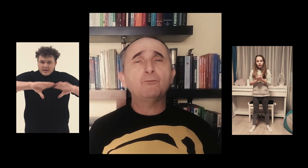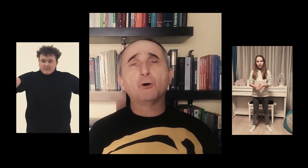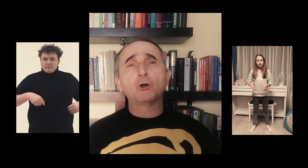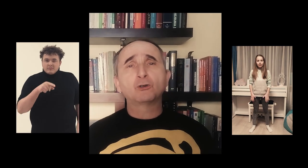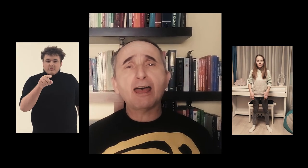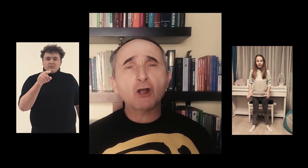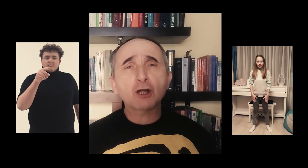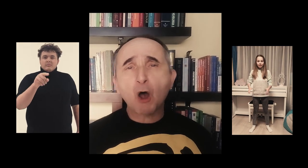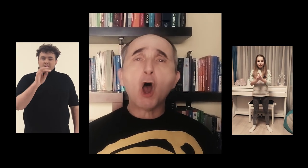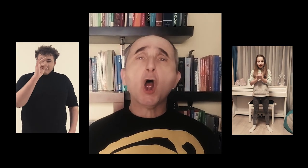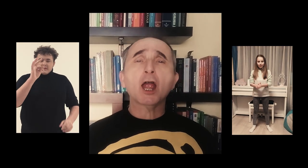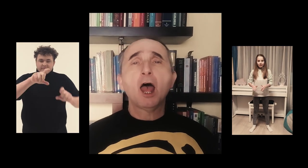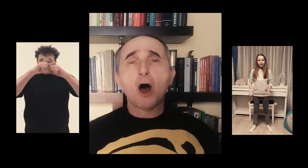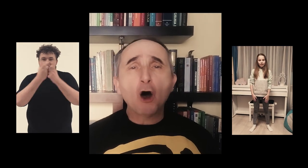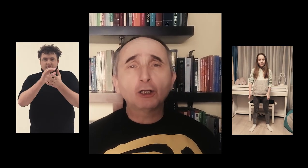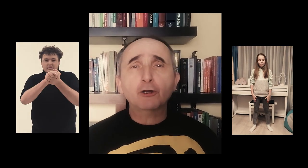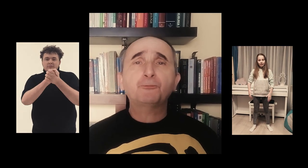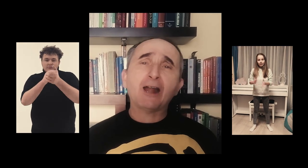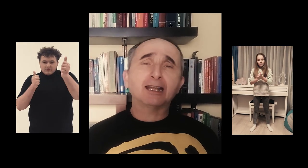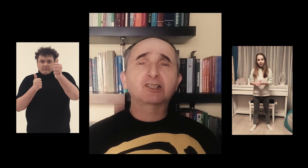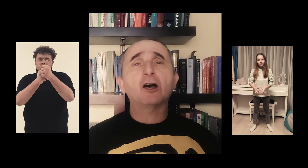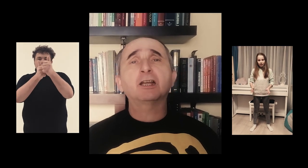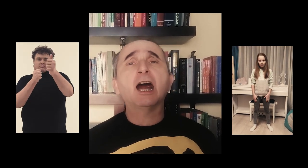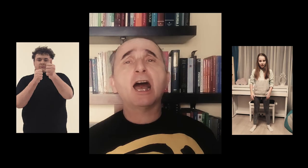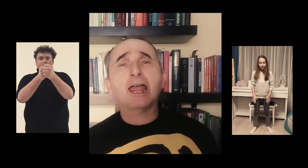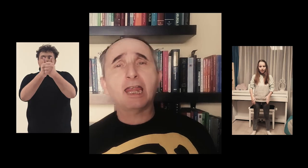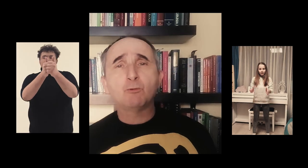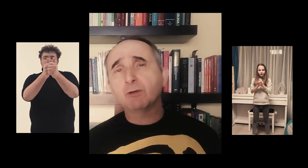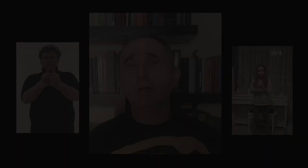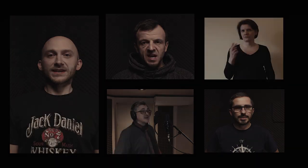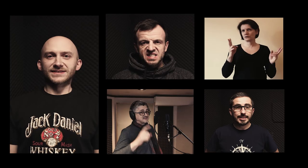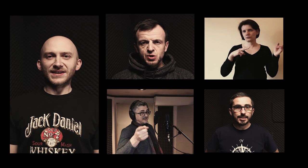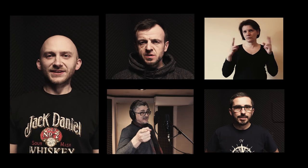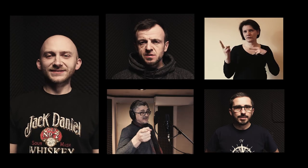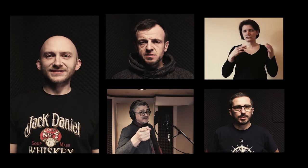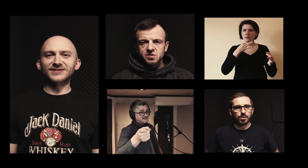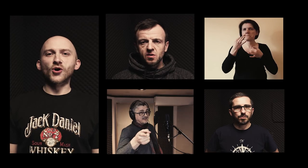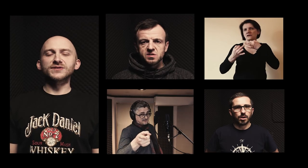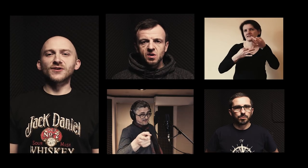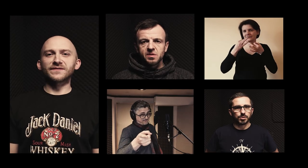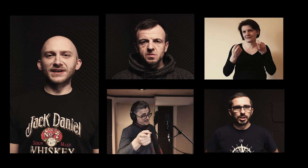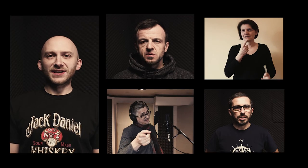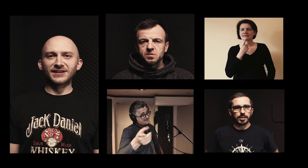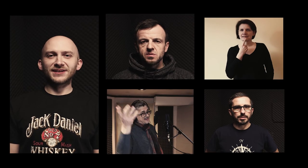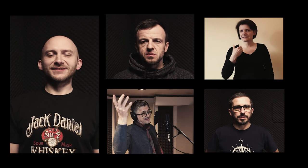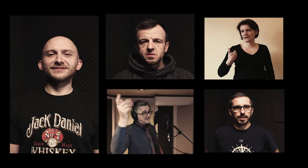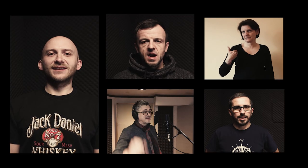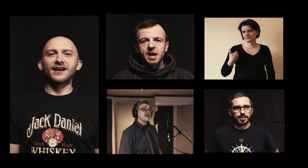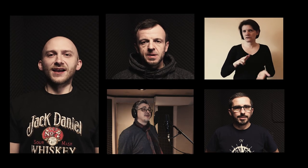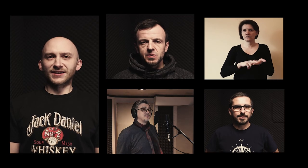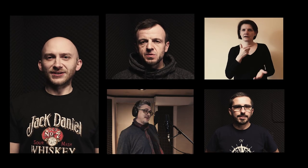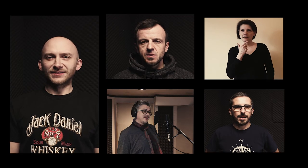you forevermore. All your friends are nigh. We will sing songs of